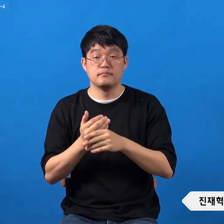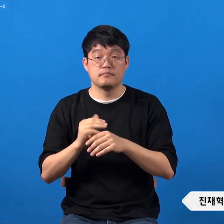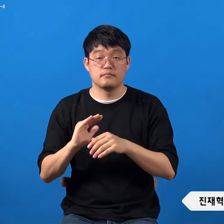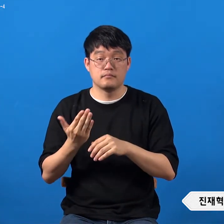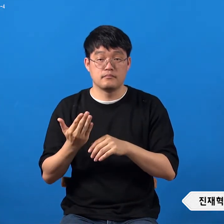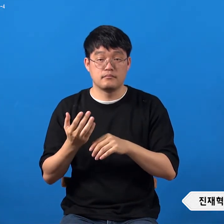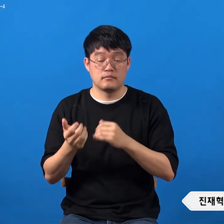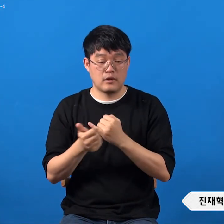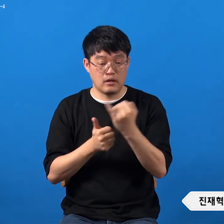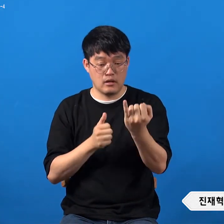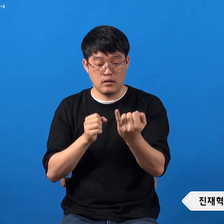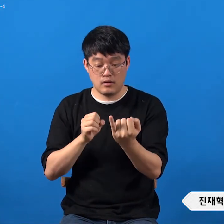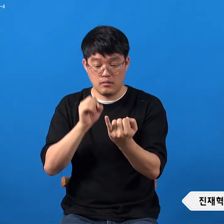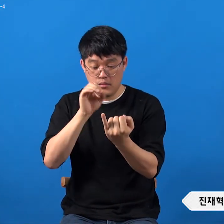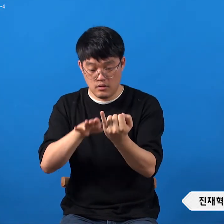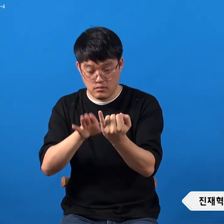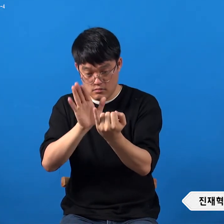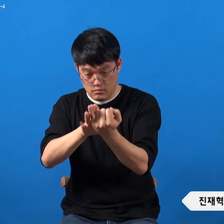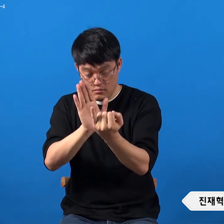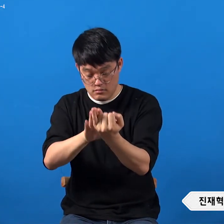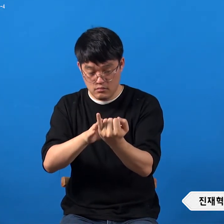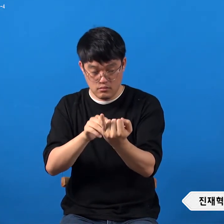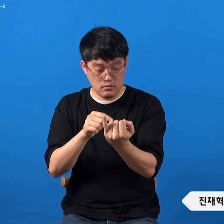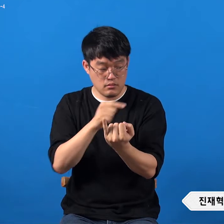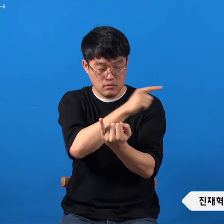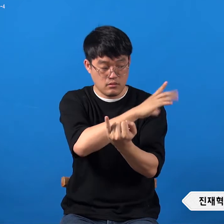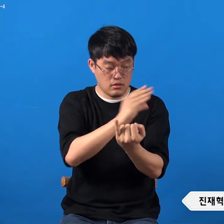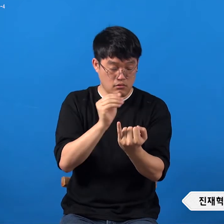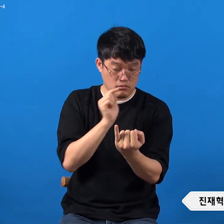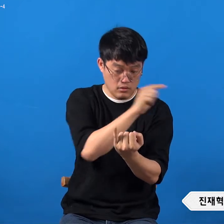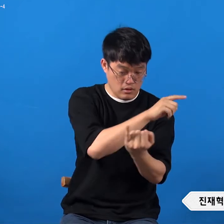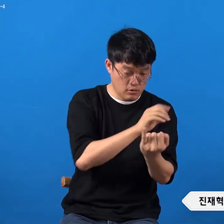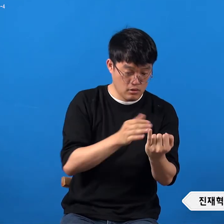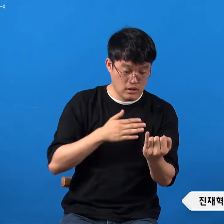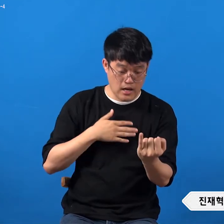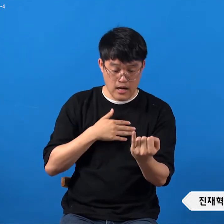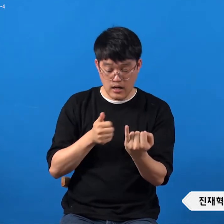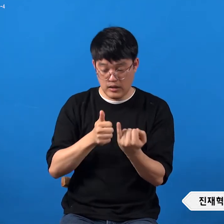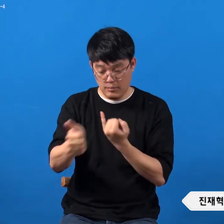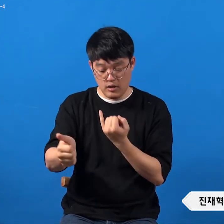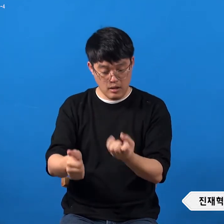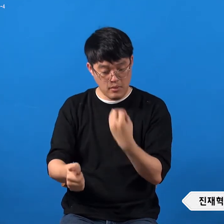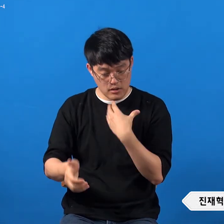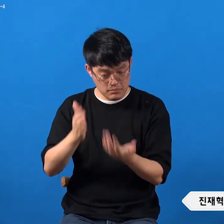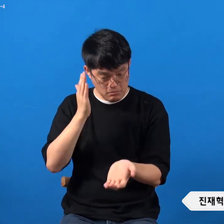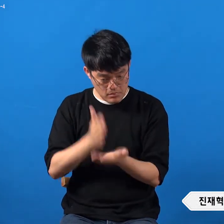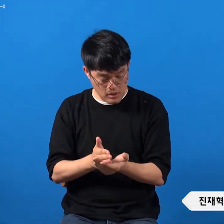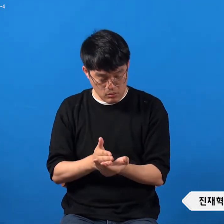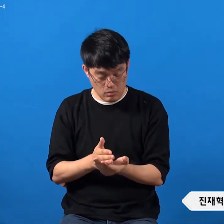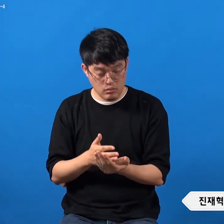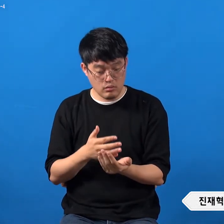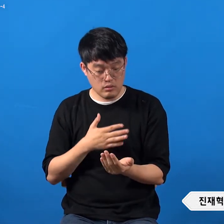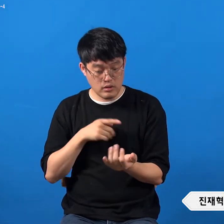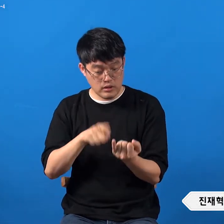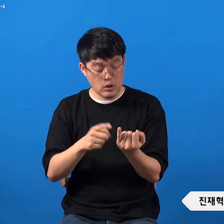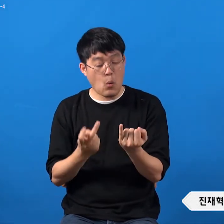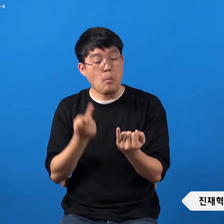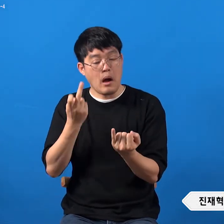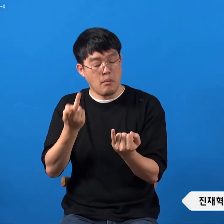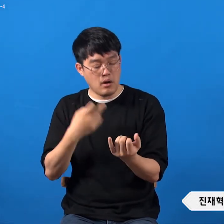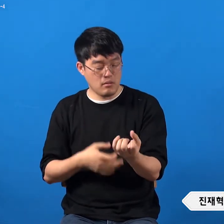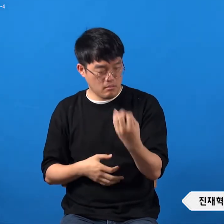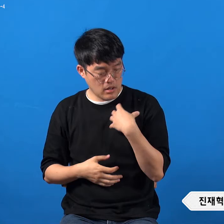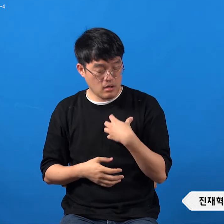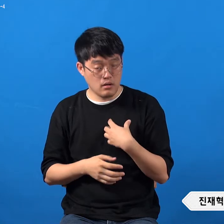아내를 향해서 이렇게 이야기합니다. 애굽에 가서는 나를 당신 남편이라고 하지 말고 당신